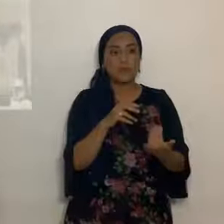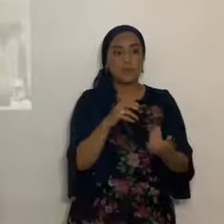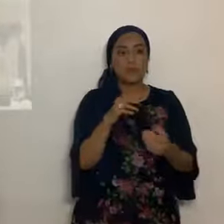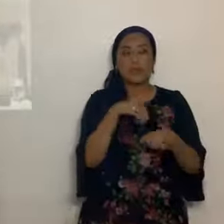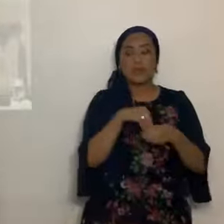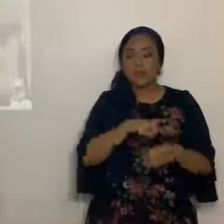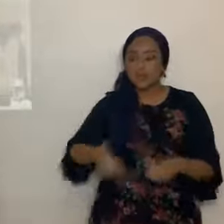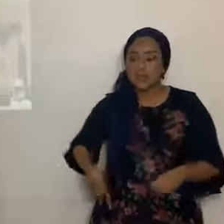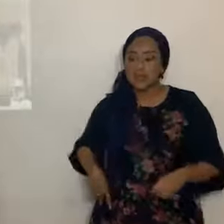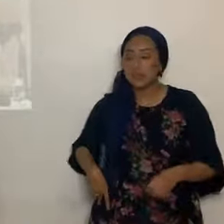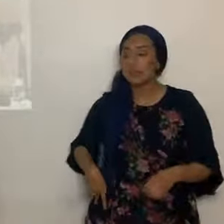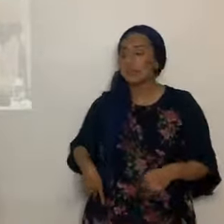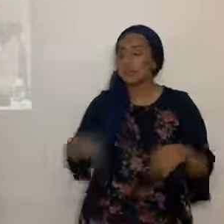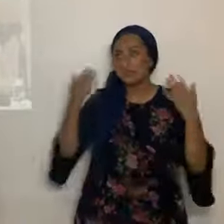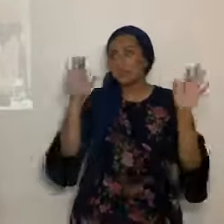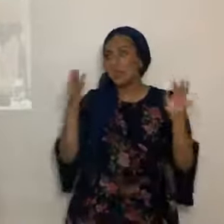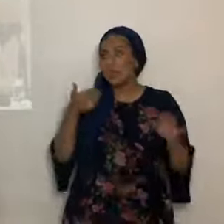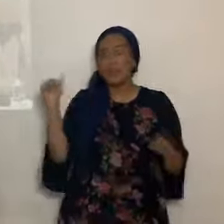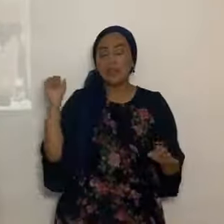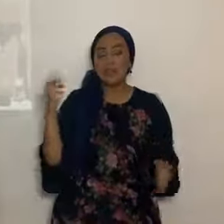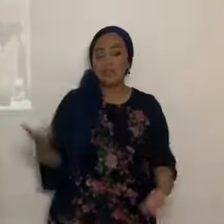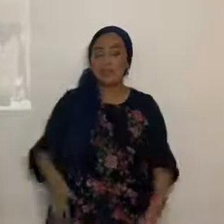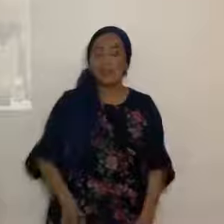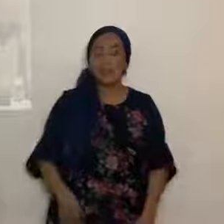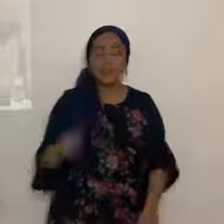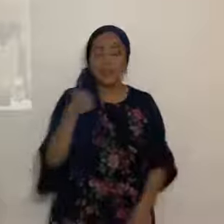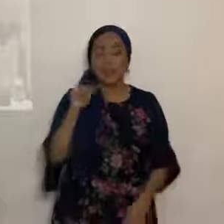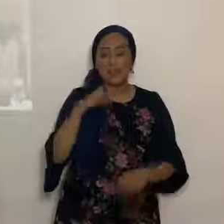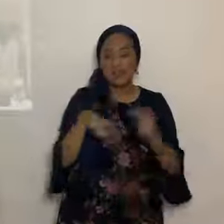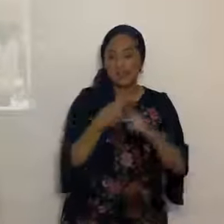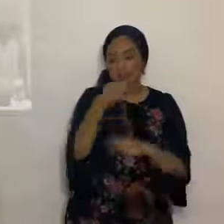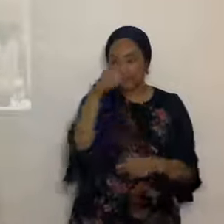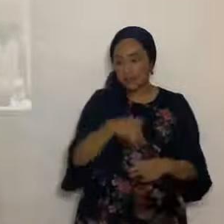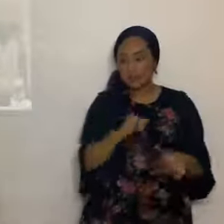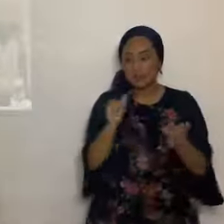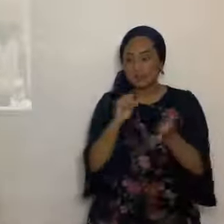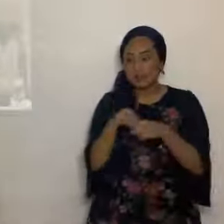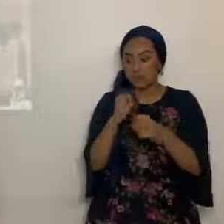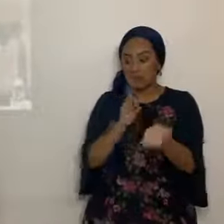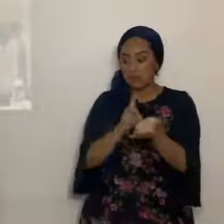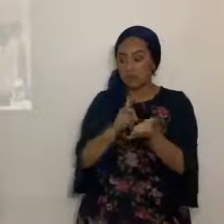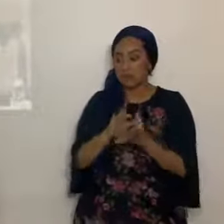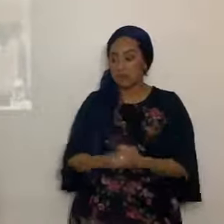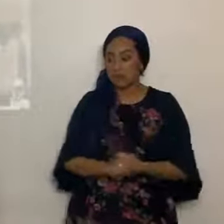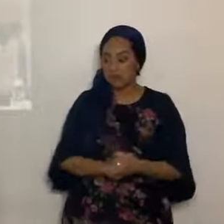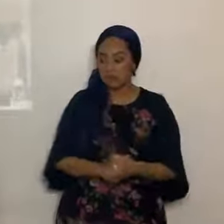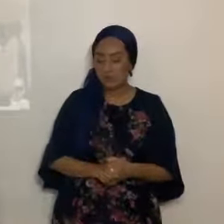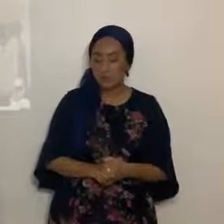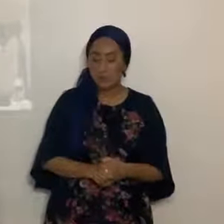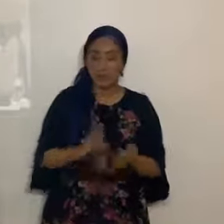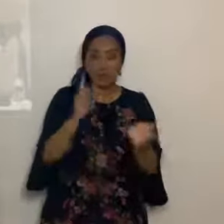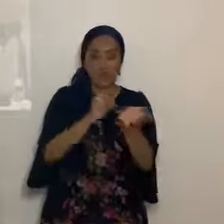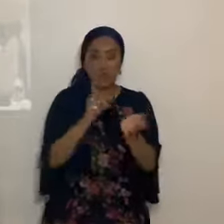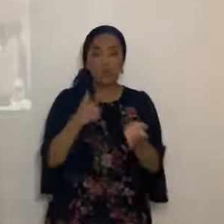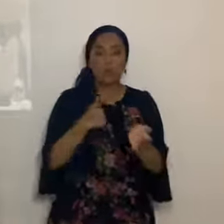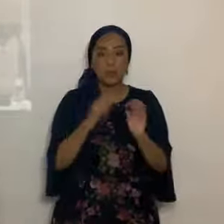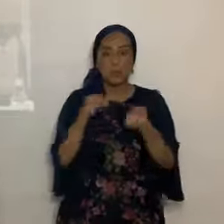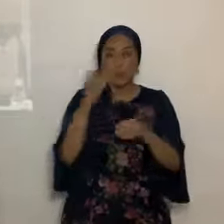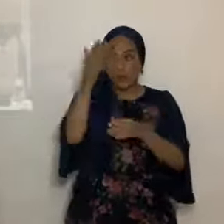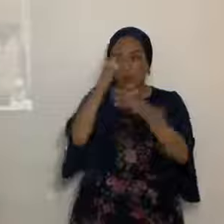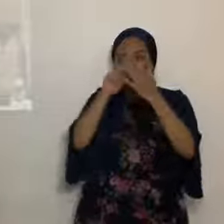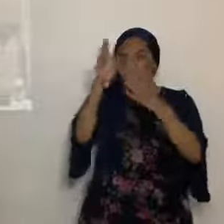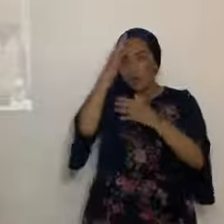rey, en el, no sé, en cualquier hombre, inclusive en el médico. Entonces, los médicos somos puestos por el Eterno,